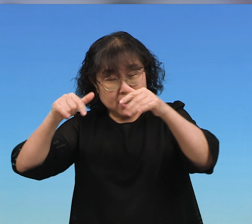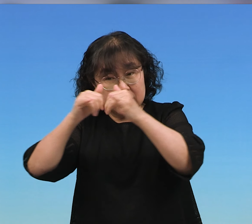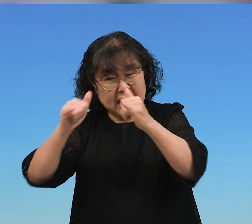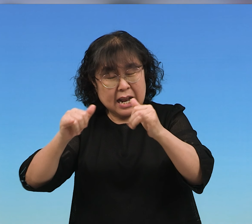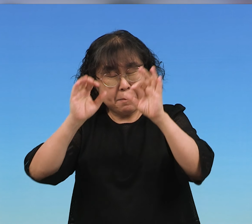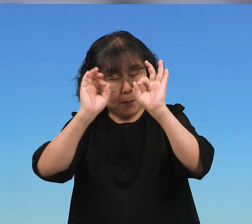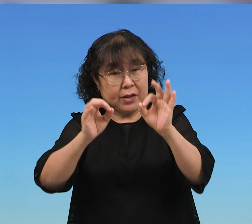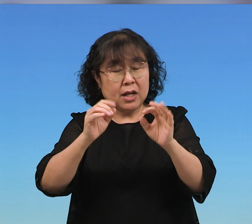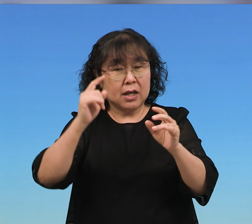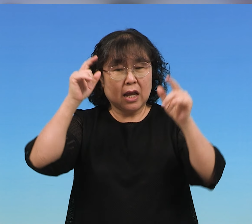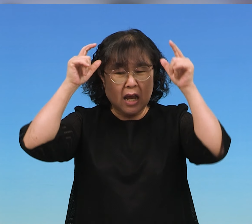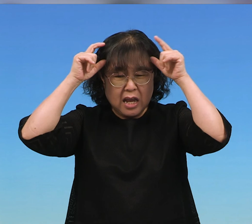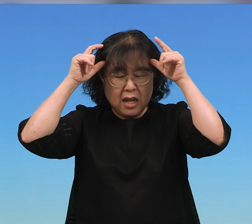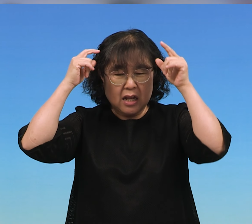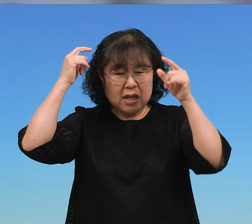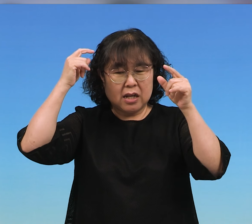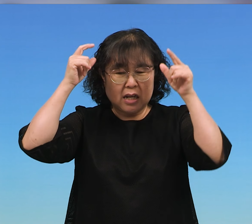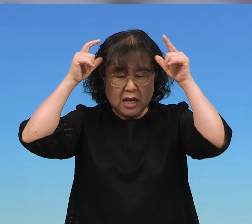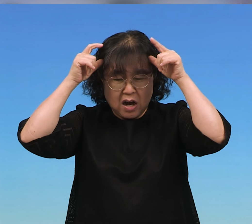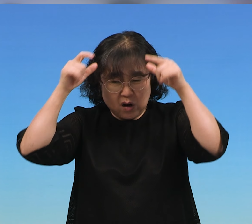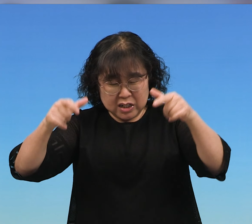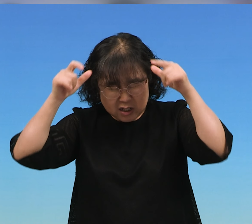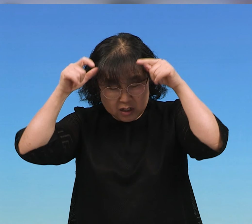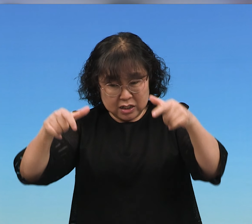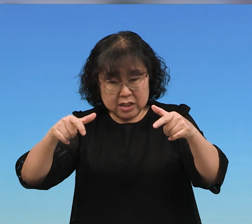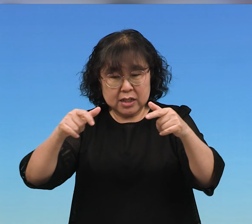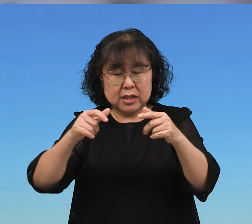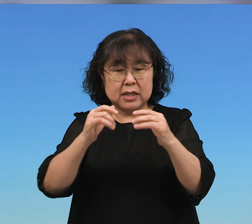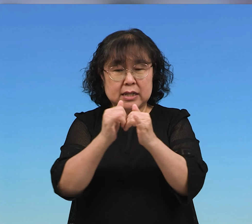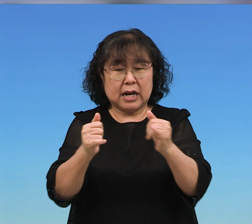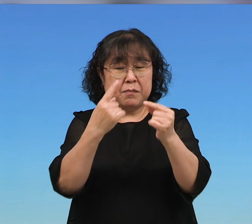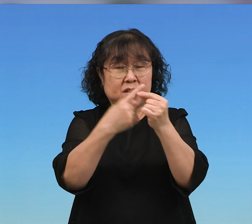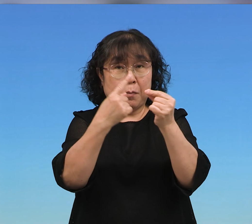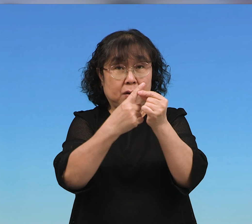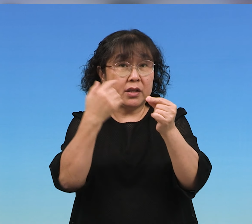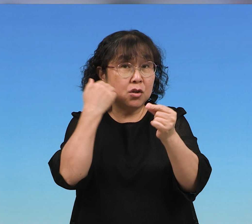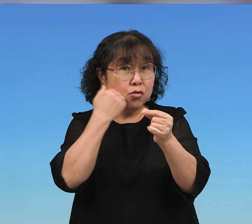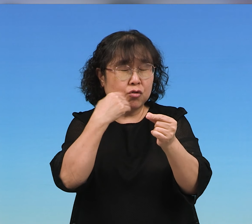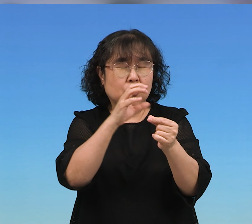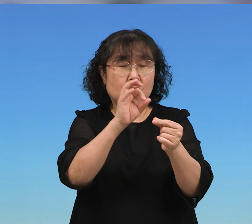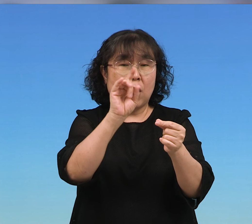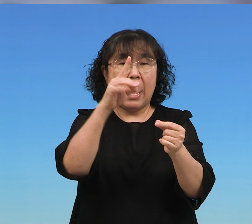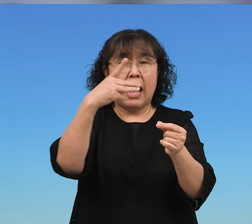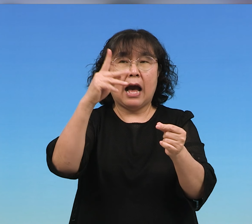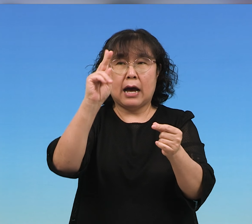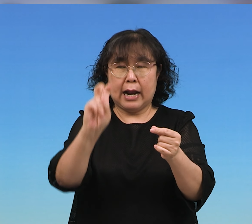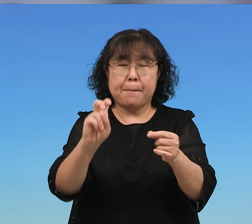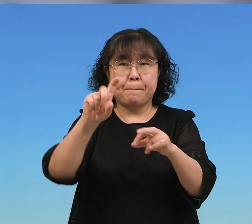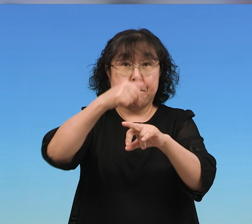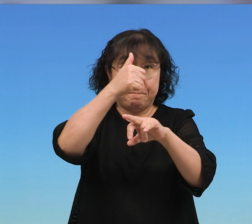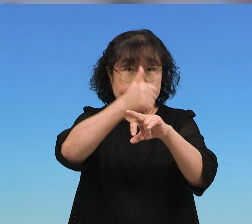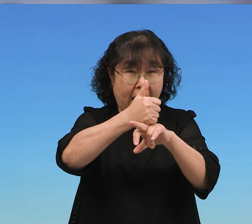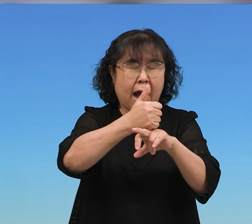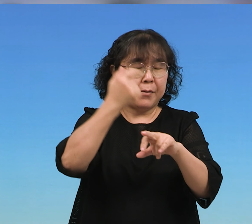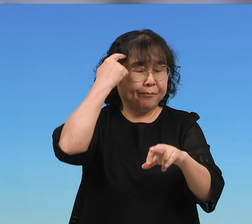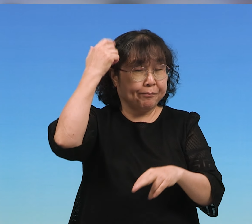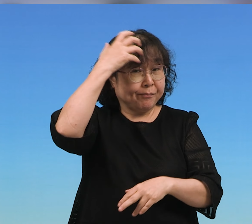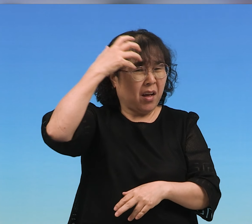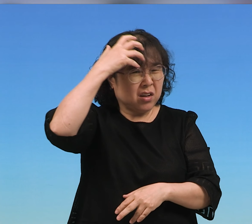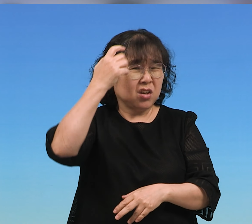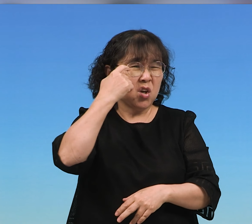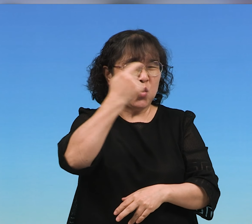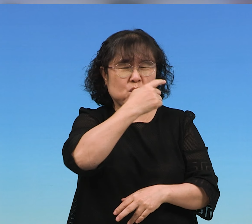사람을 봐요. 영안이 어두워 어리석었던 두 사람 중에 한 사람이 아람 왕입니다. 이 아람 왕이 가진 한계가 뭡니까?